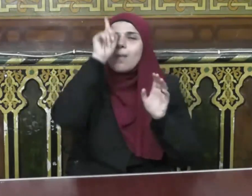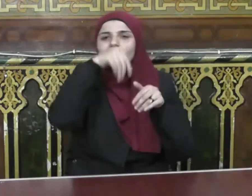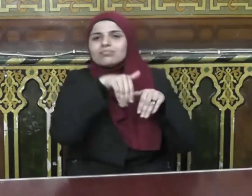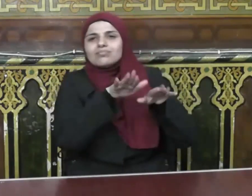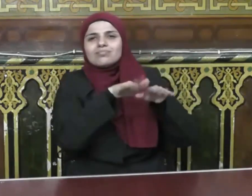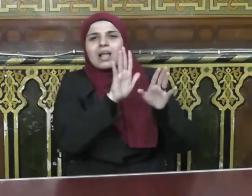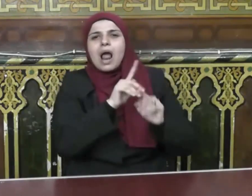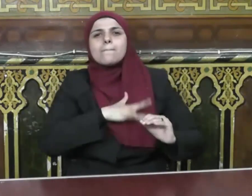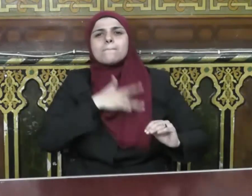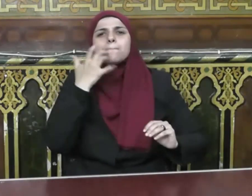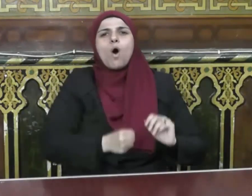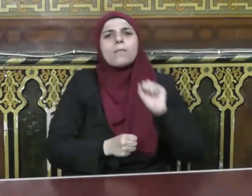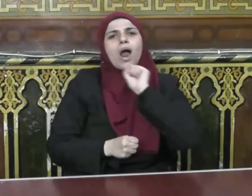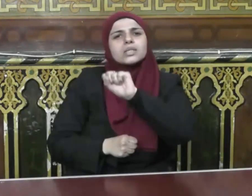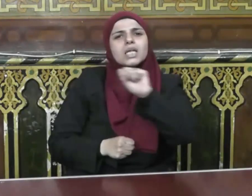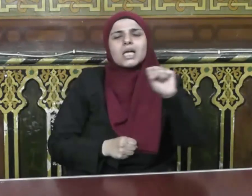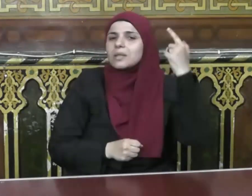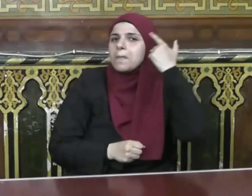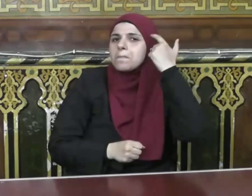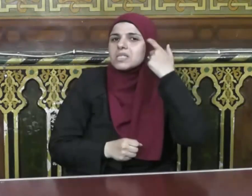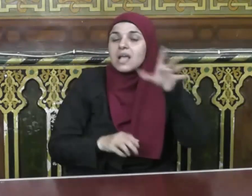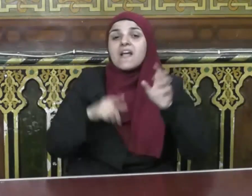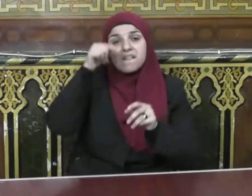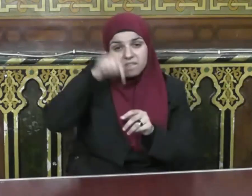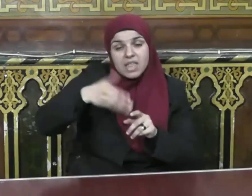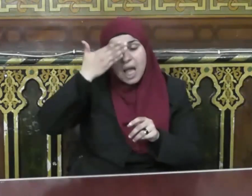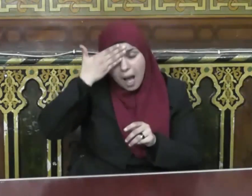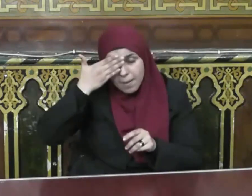مؤمنين. وفي جانب العبادات دعا